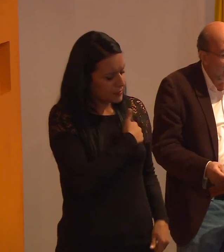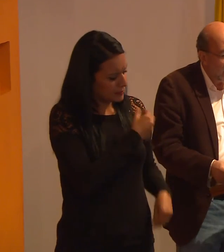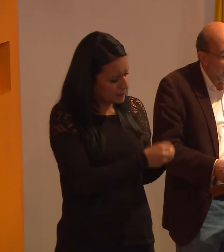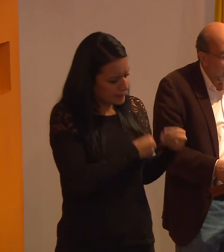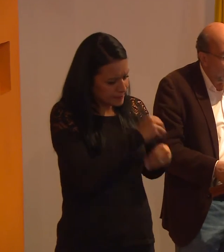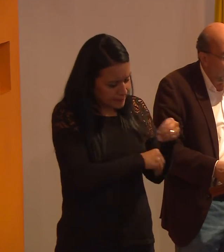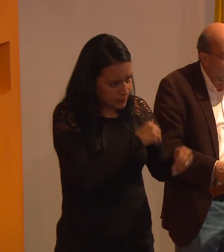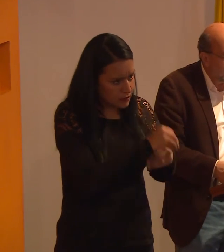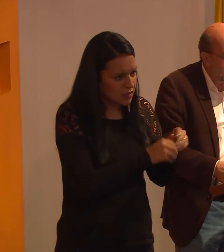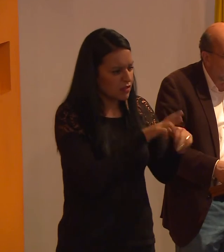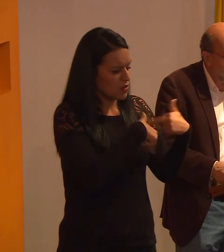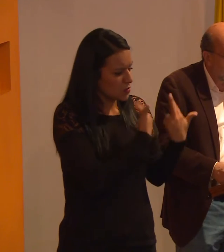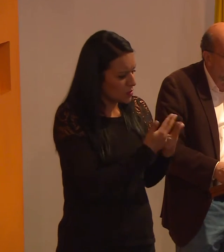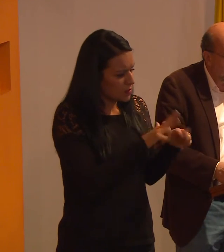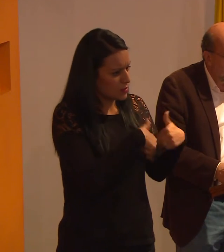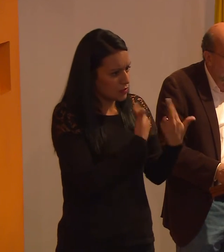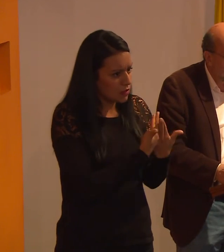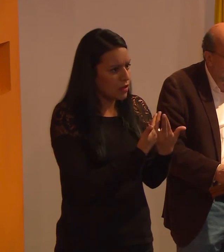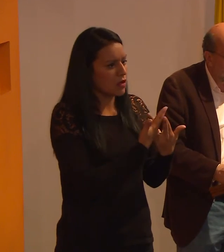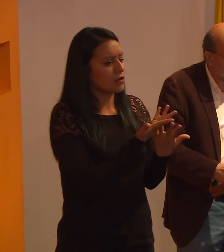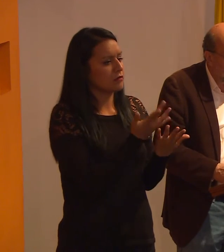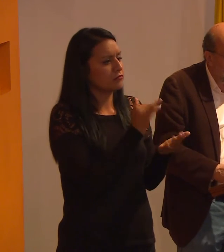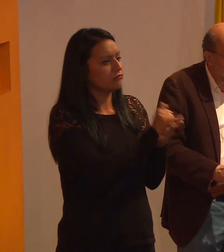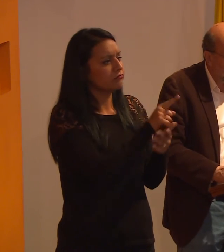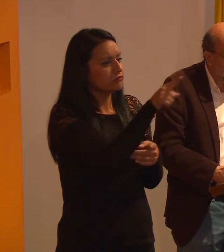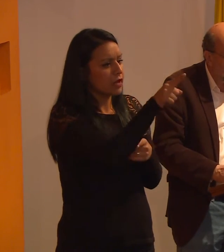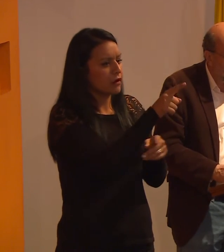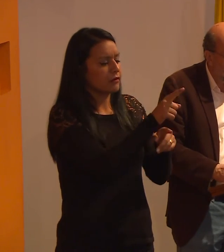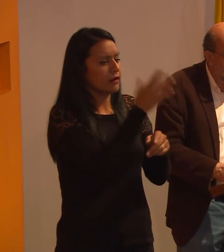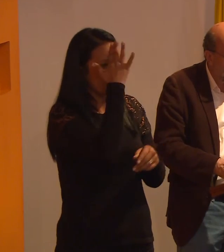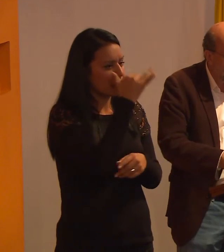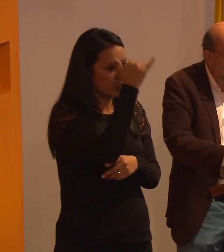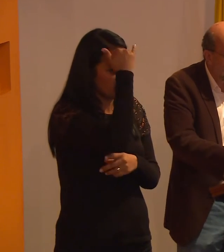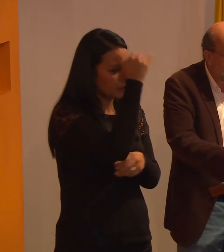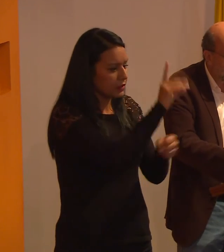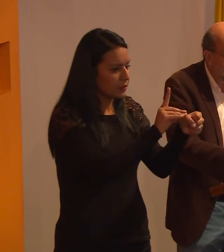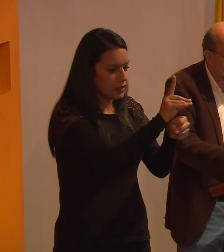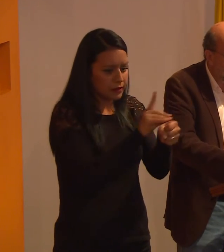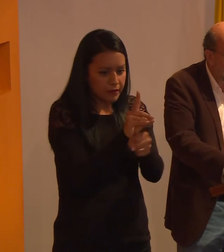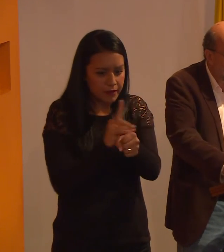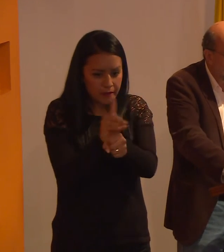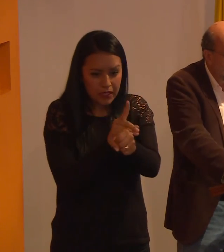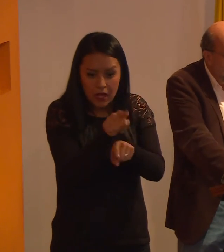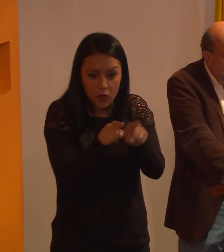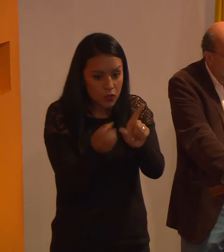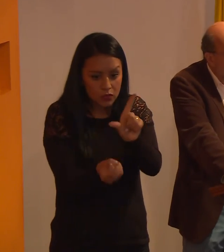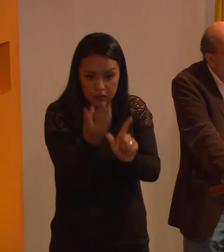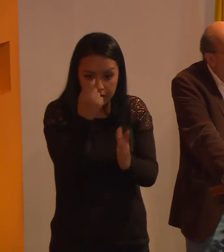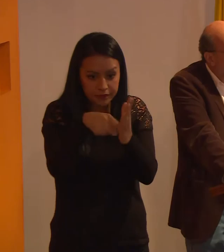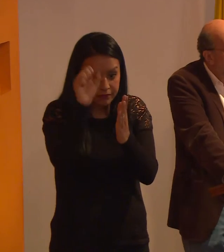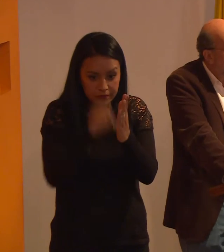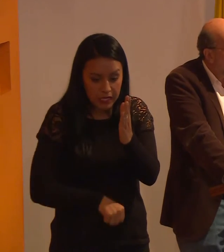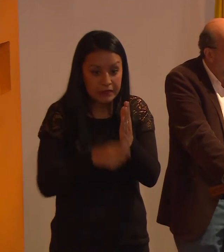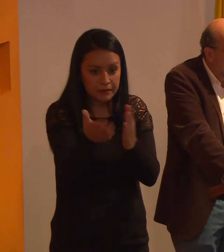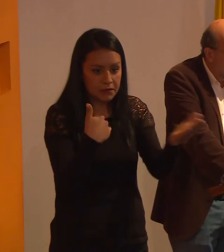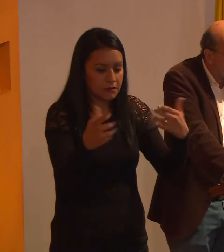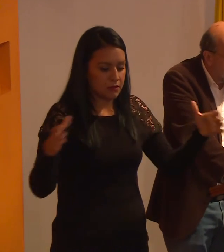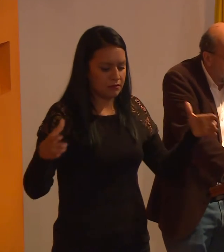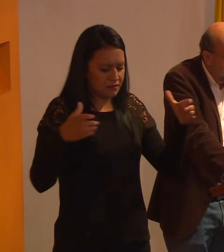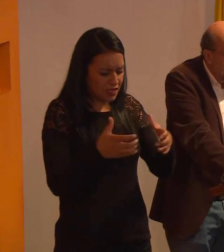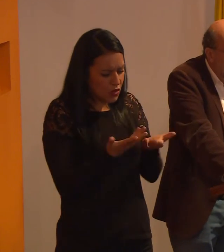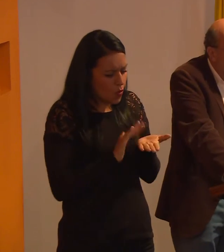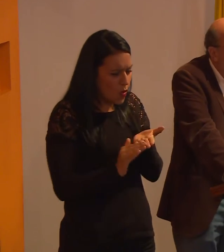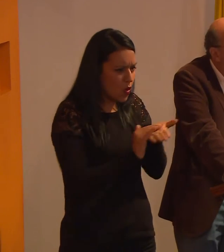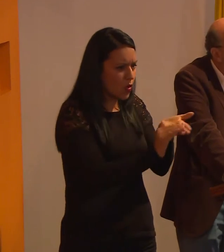adelantaremos reuniones con las unidades académicas de los programas no acreditados para examinar